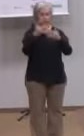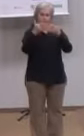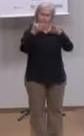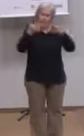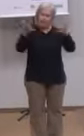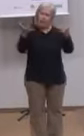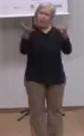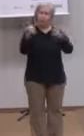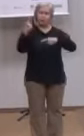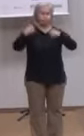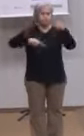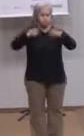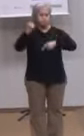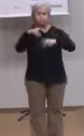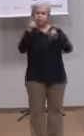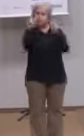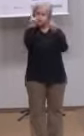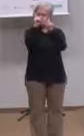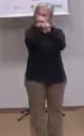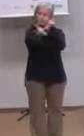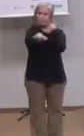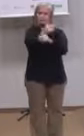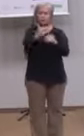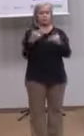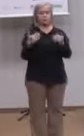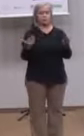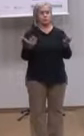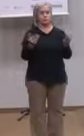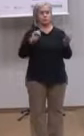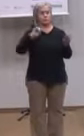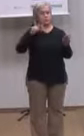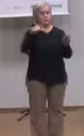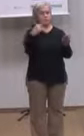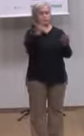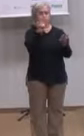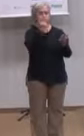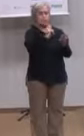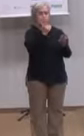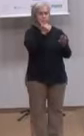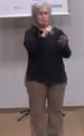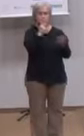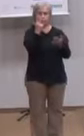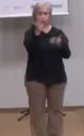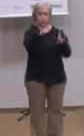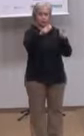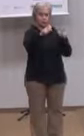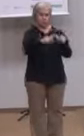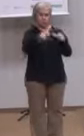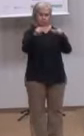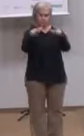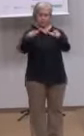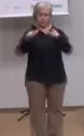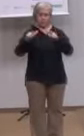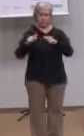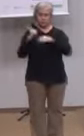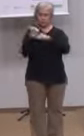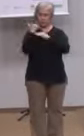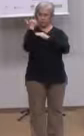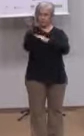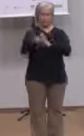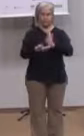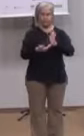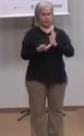amplo, polêmico, né? E depois arrumamos 2 espaços fora aqui desta